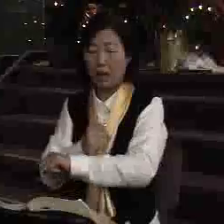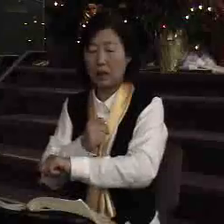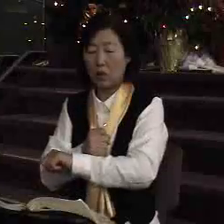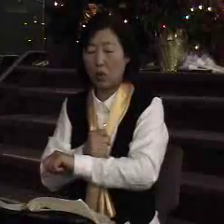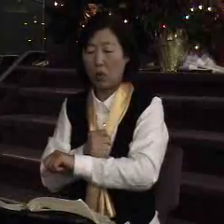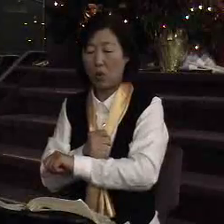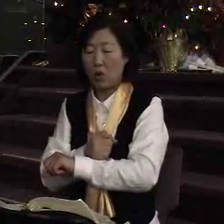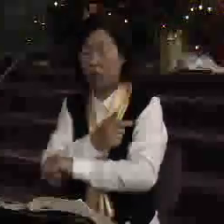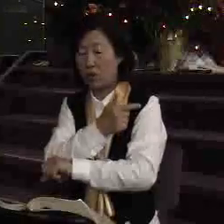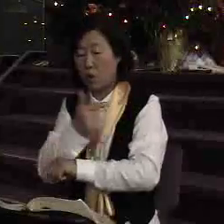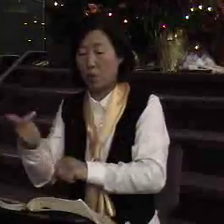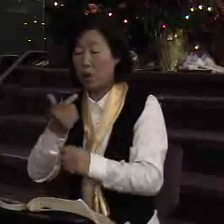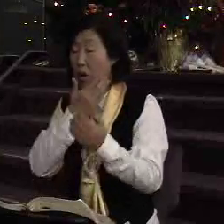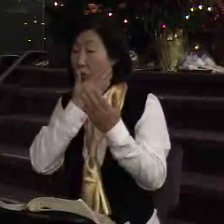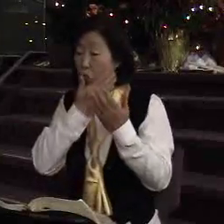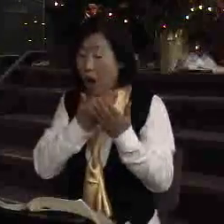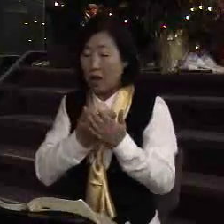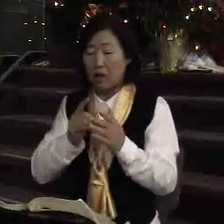너무나 귀한 말씀.